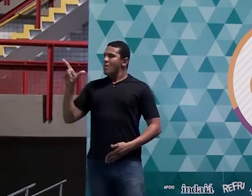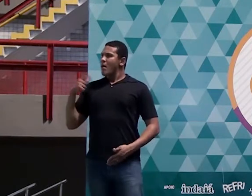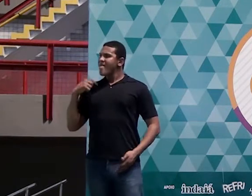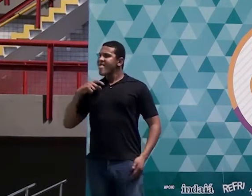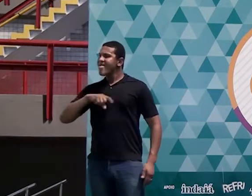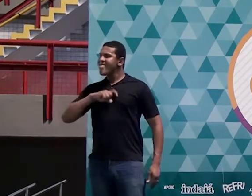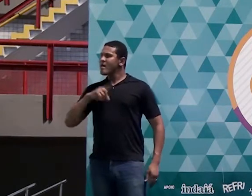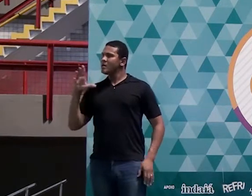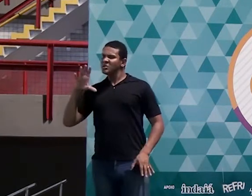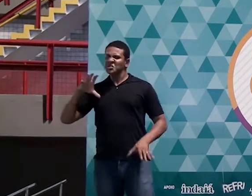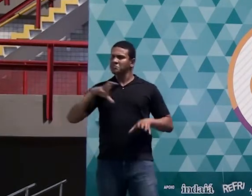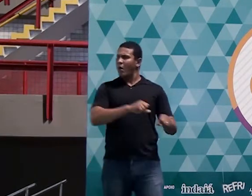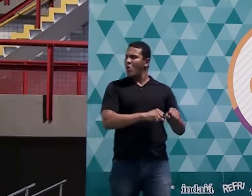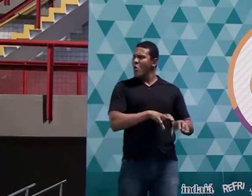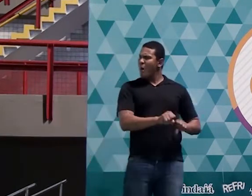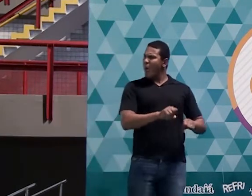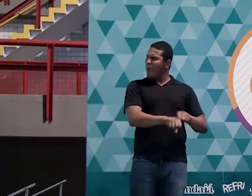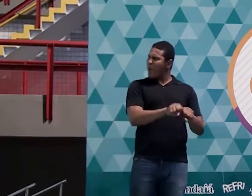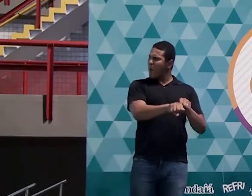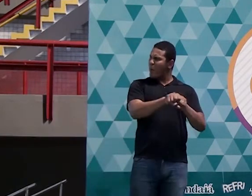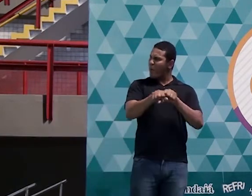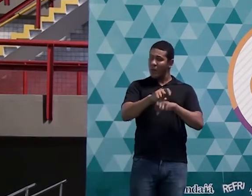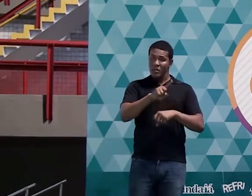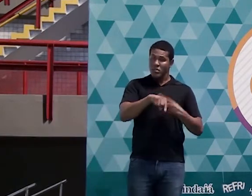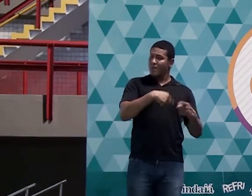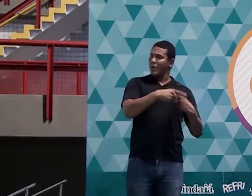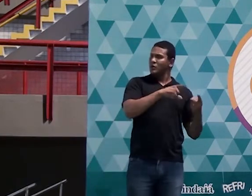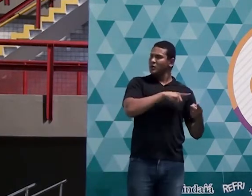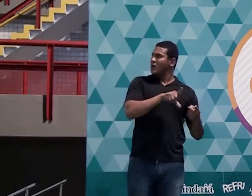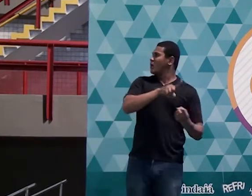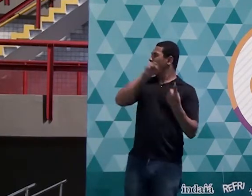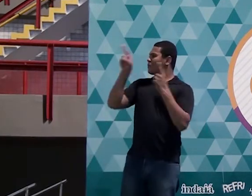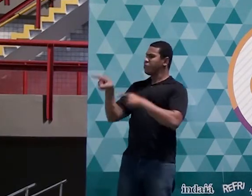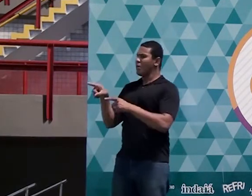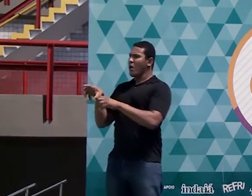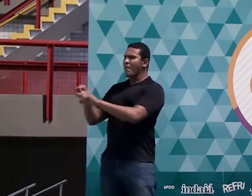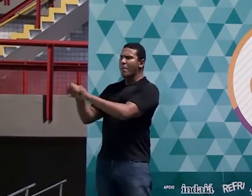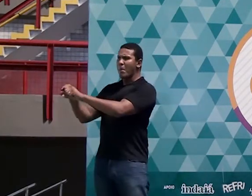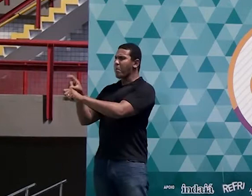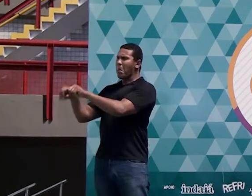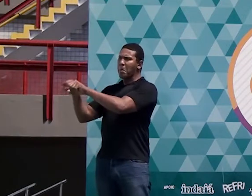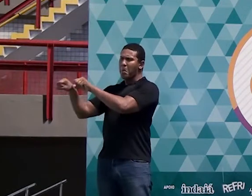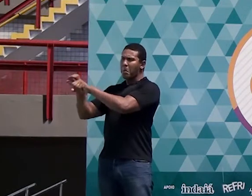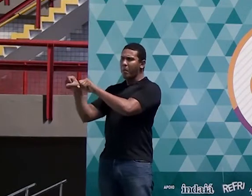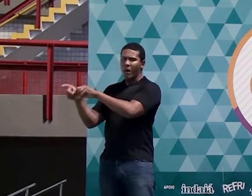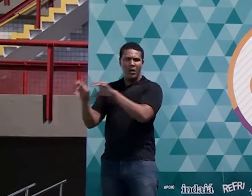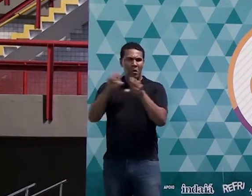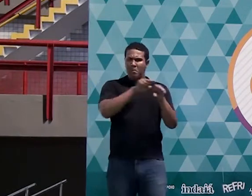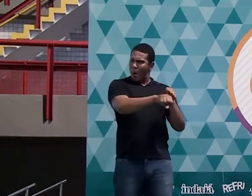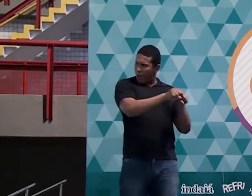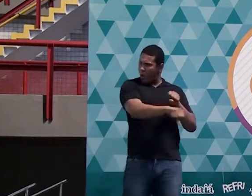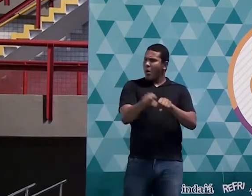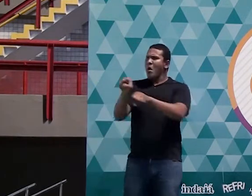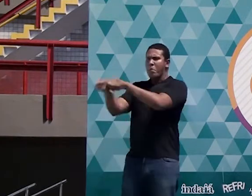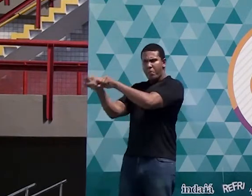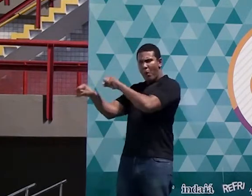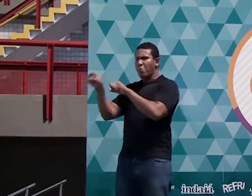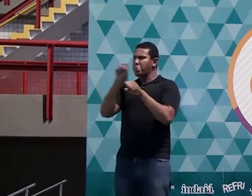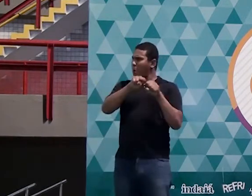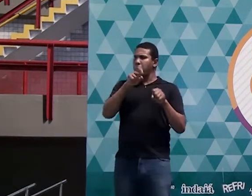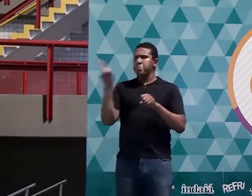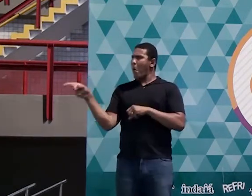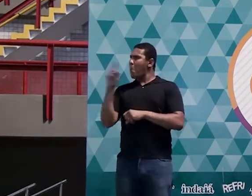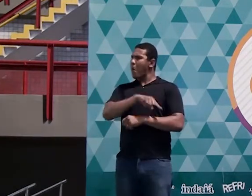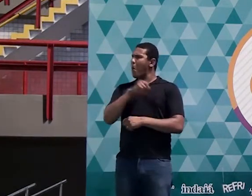árabes mataram os europeus. Surgiram os primeiros grupos terroristas árabes. Grupos tão extremistas que o nome do grupo terrorista